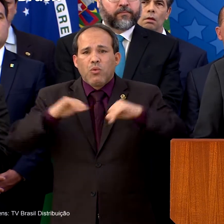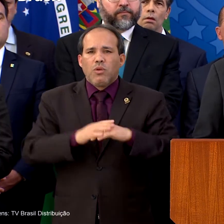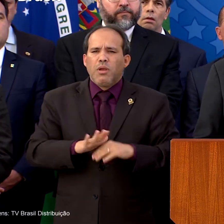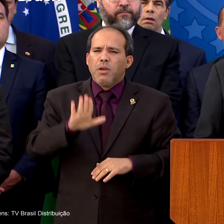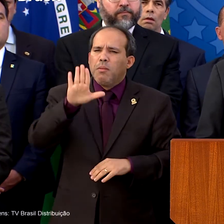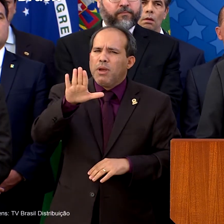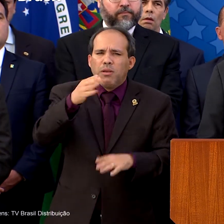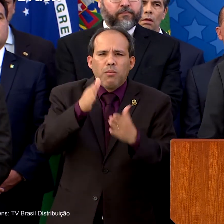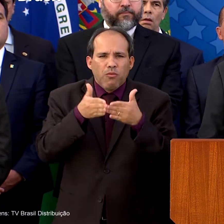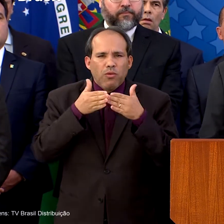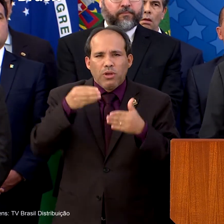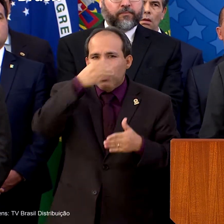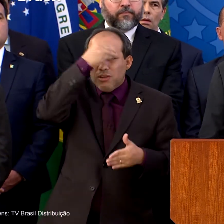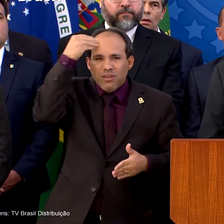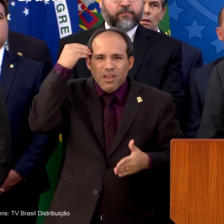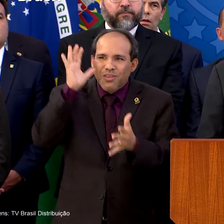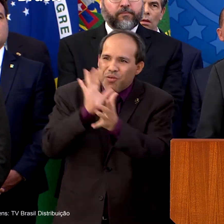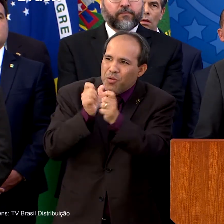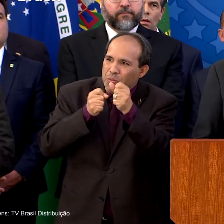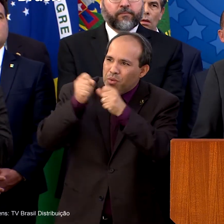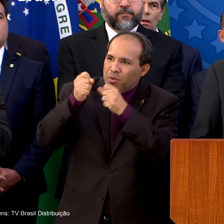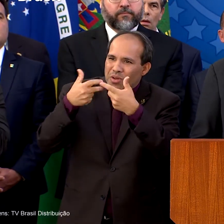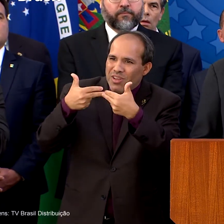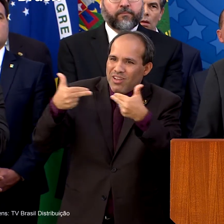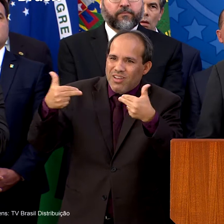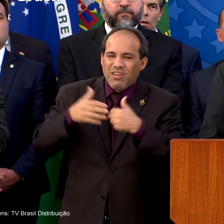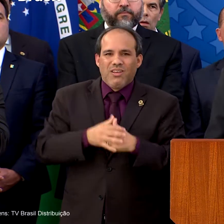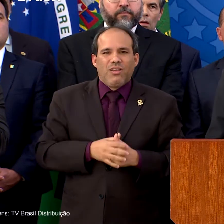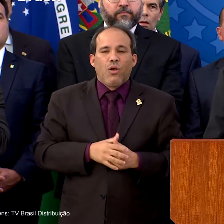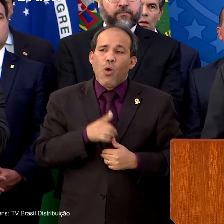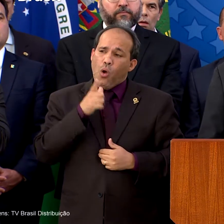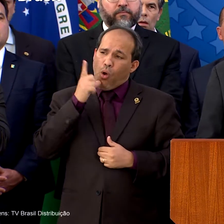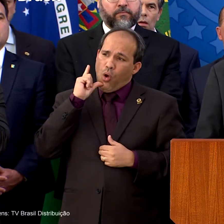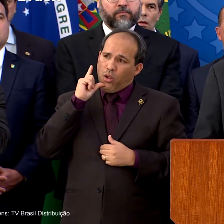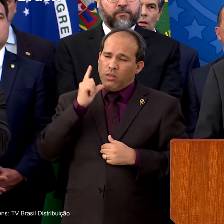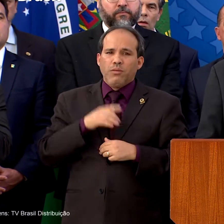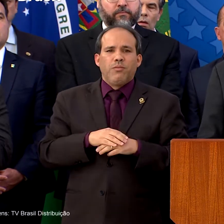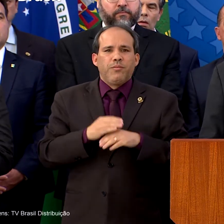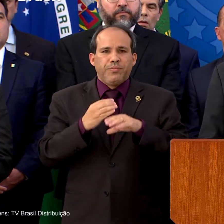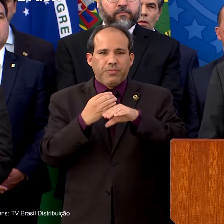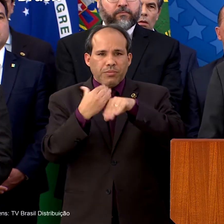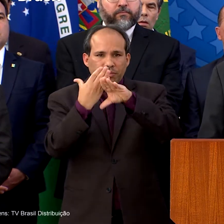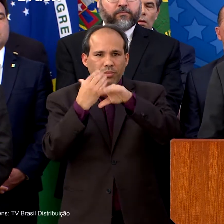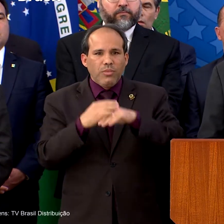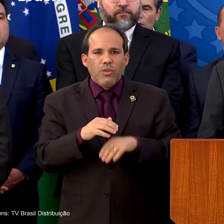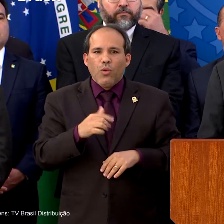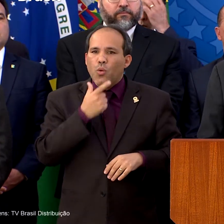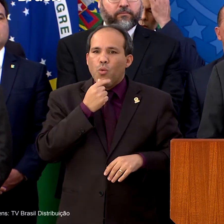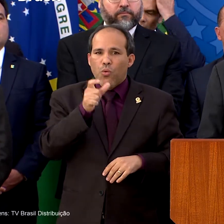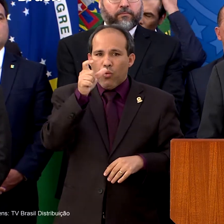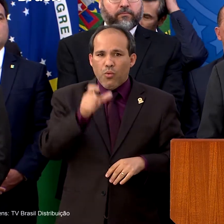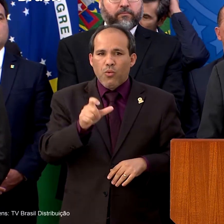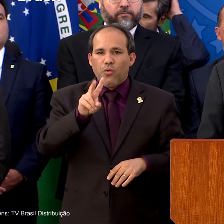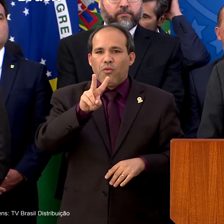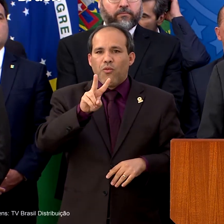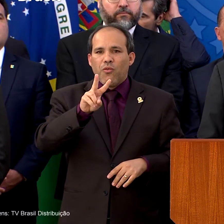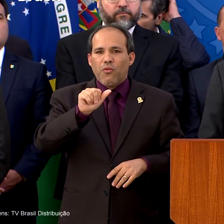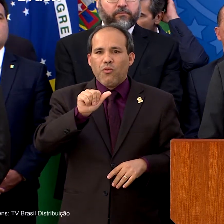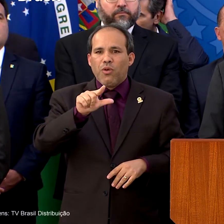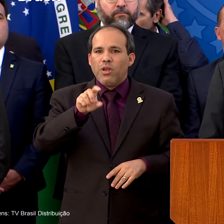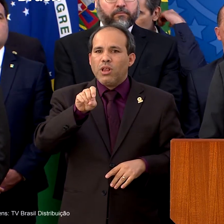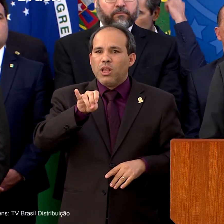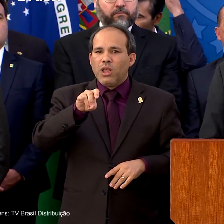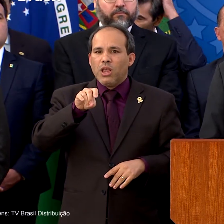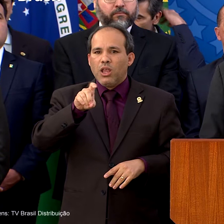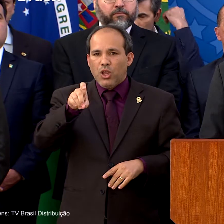esqueci a imprensa ontem uma vídeo conferência o senhor vallejo se dirigiu olá